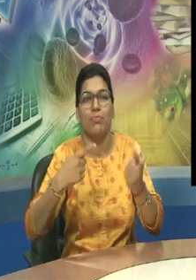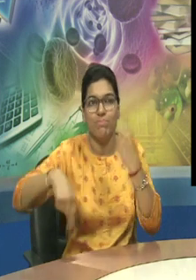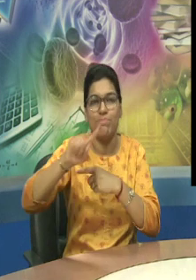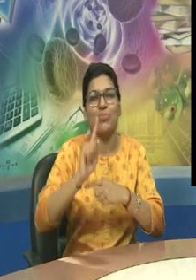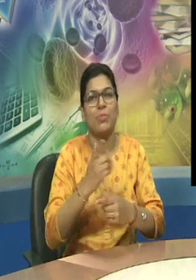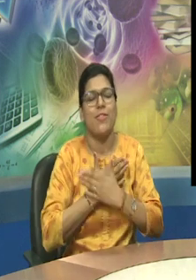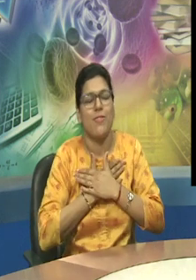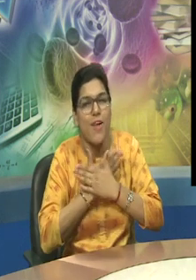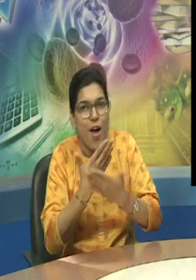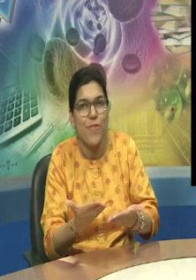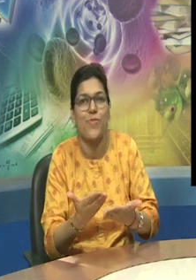अनन्य प्रेम की